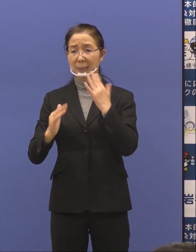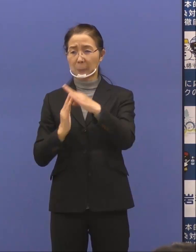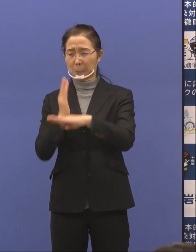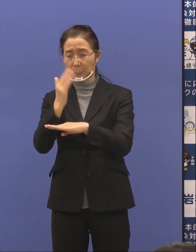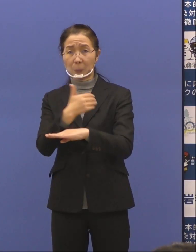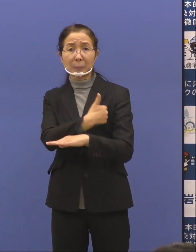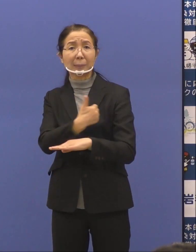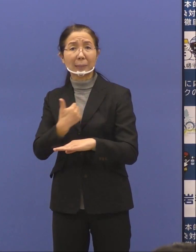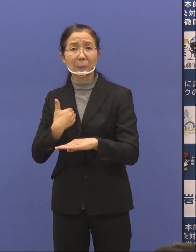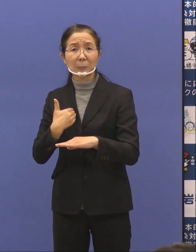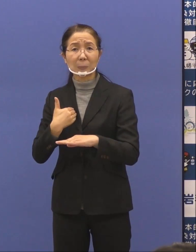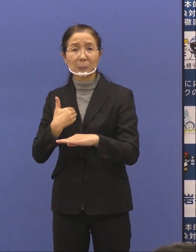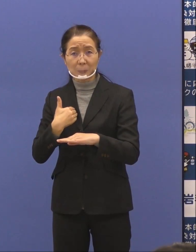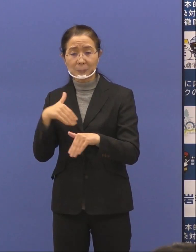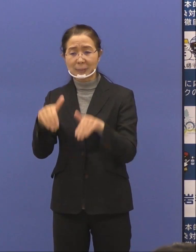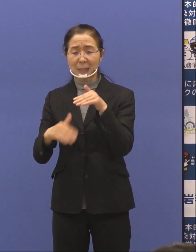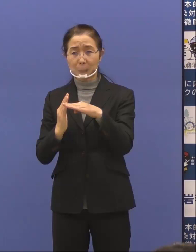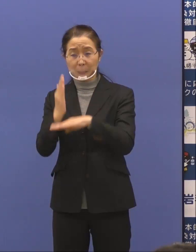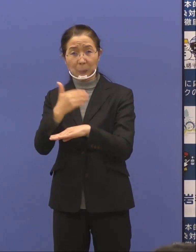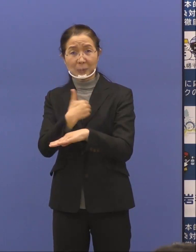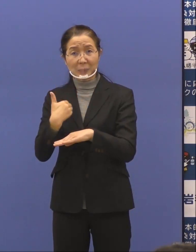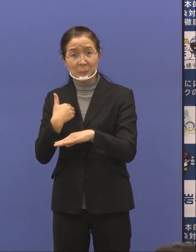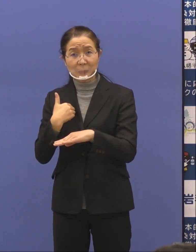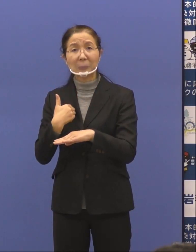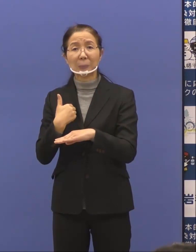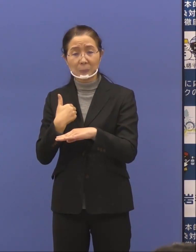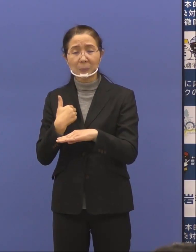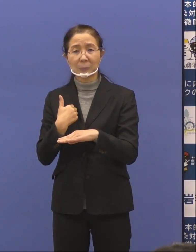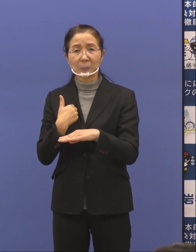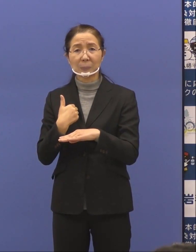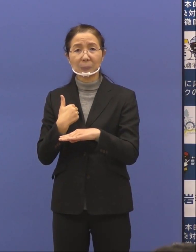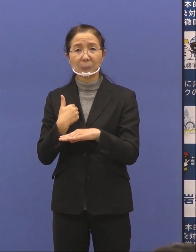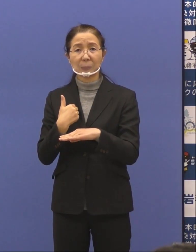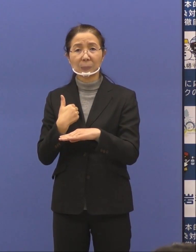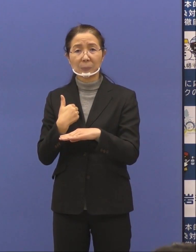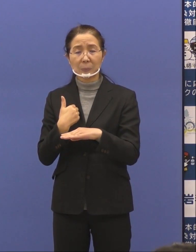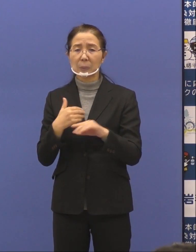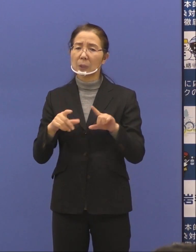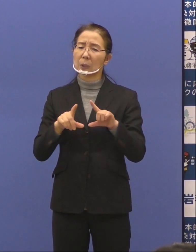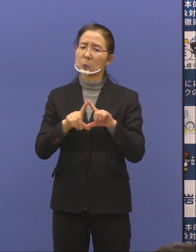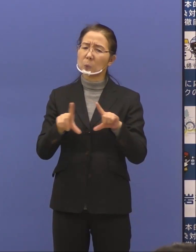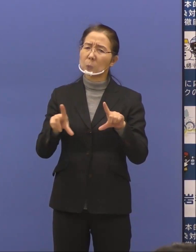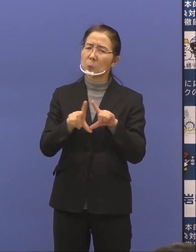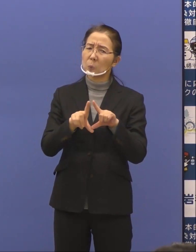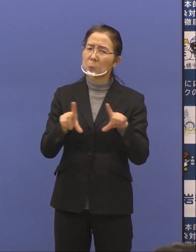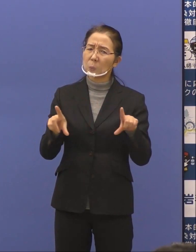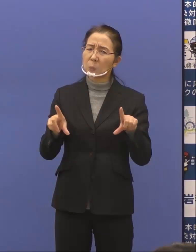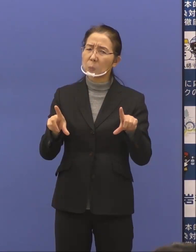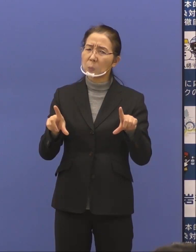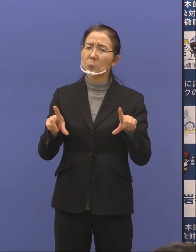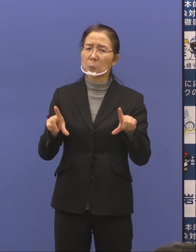して、政治を組み立てていくことができる、まあ、普通のしかし